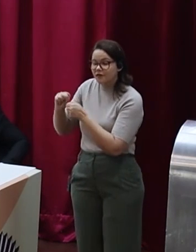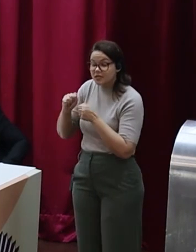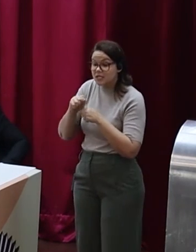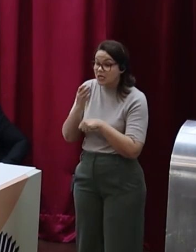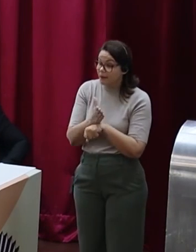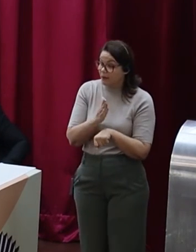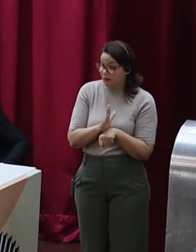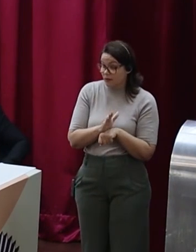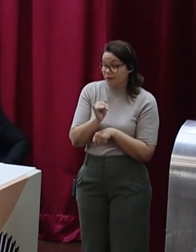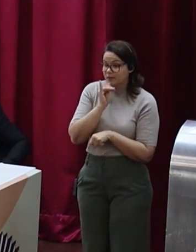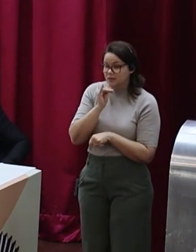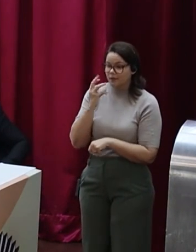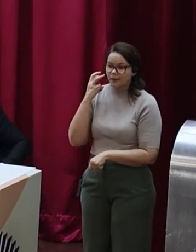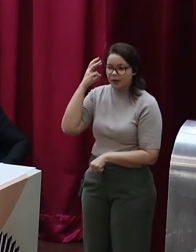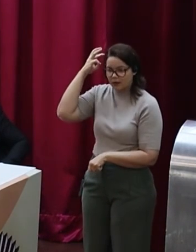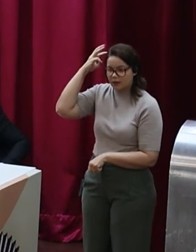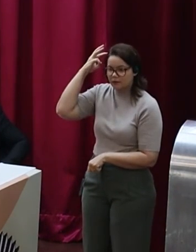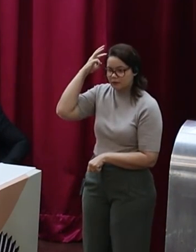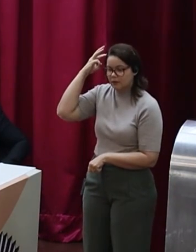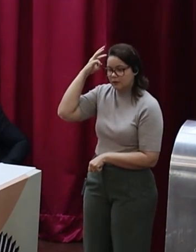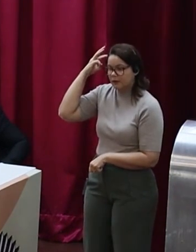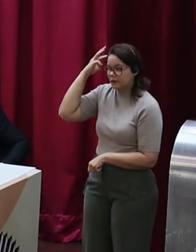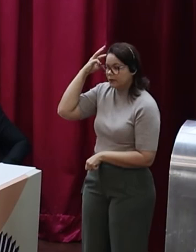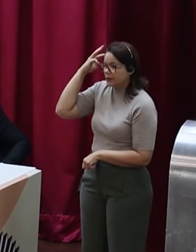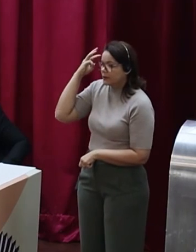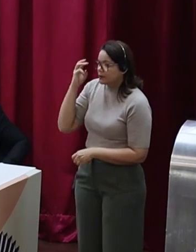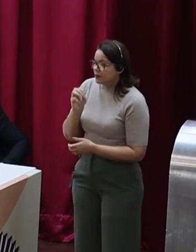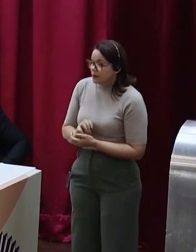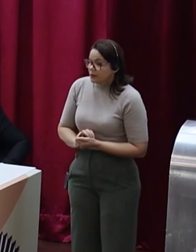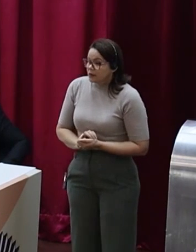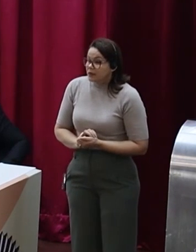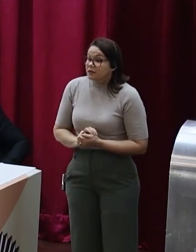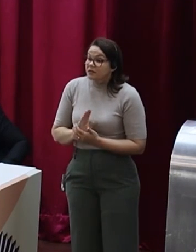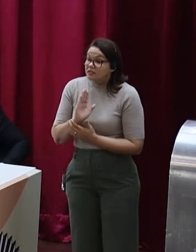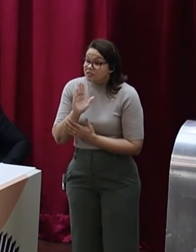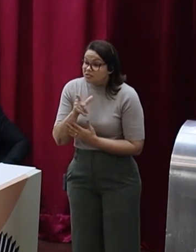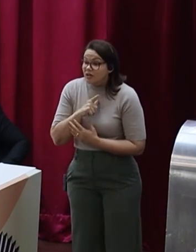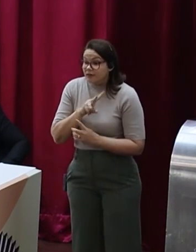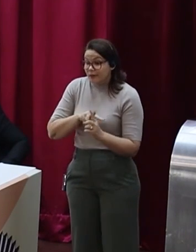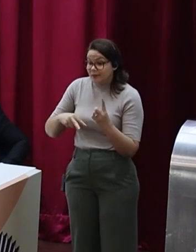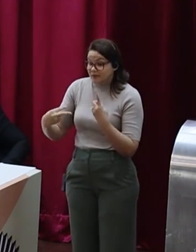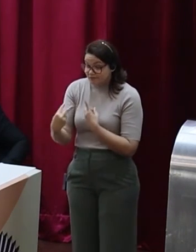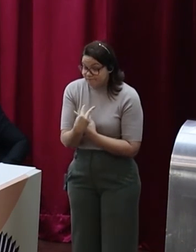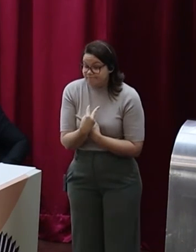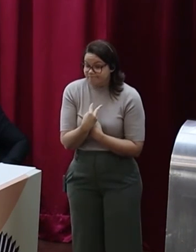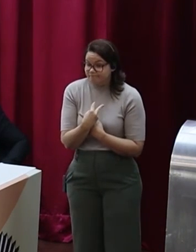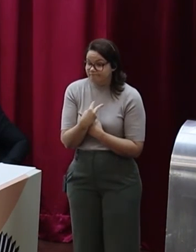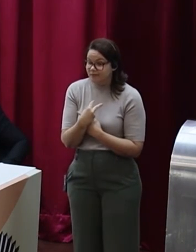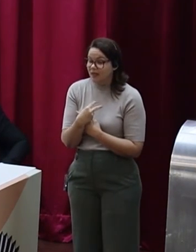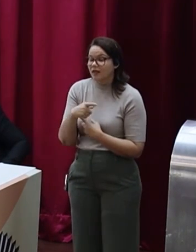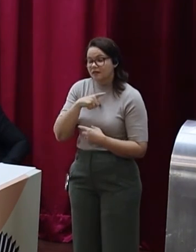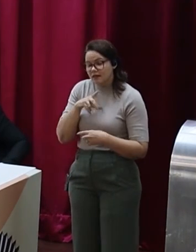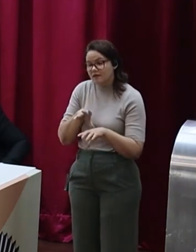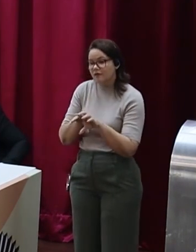exemplo, a Marielle Franco, que era profundamente, vamos dizer assim, alinhada a uma perspectiva marxista, tinha também uma